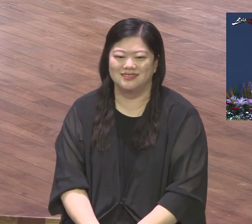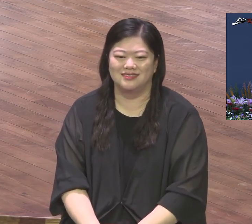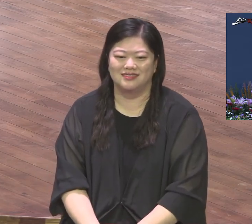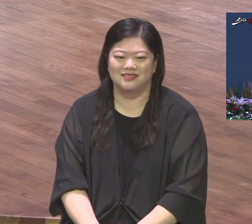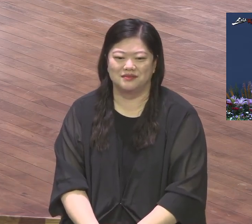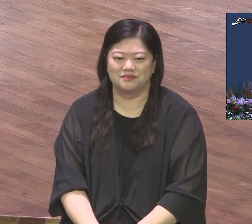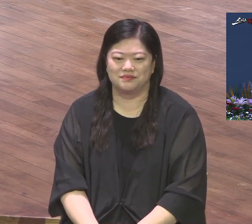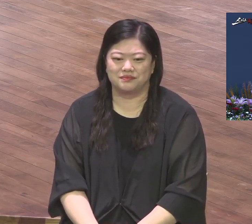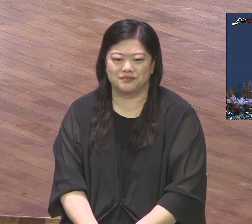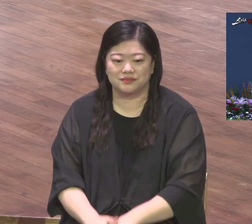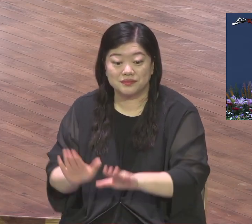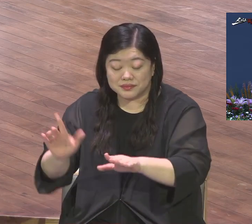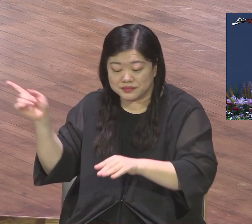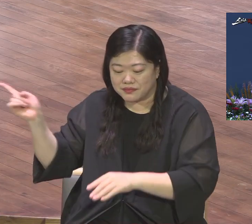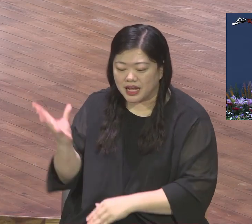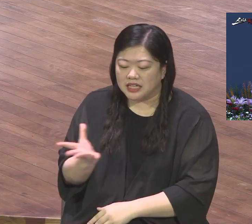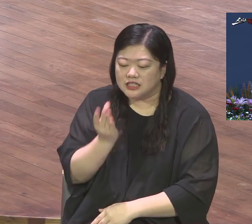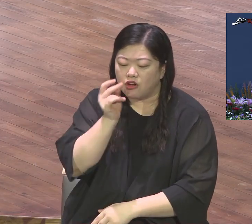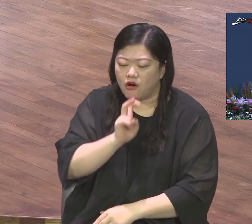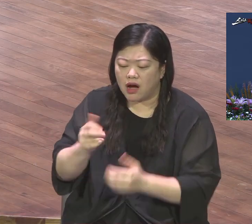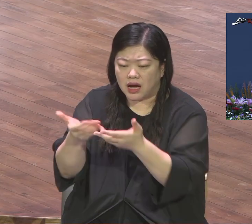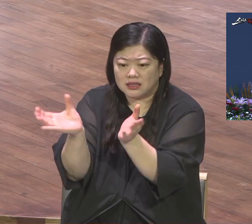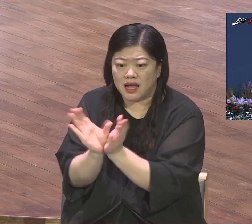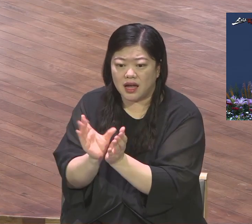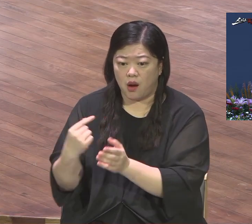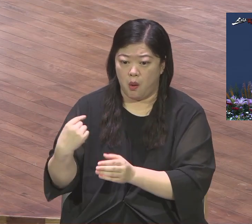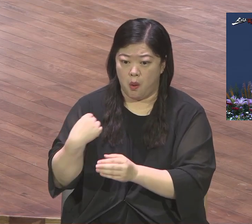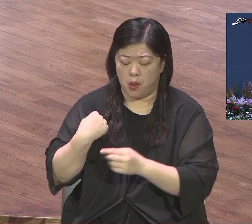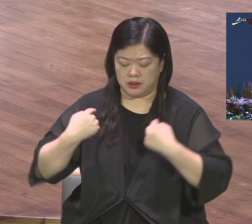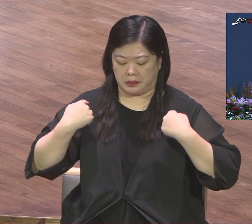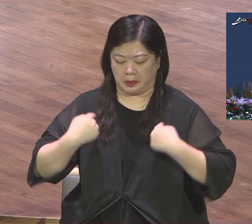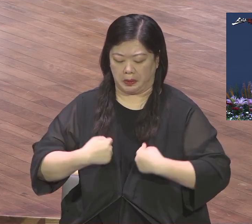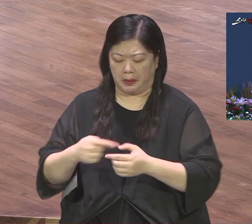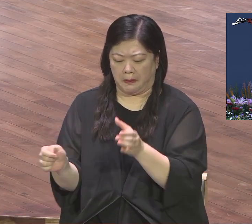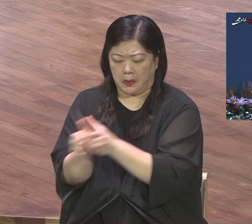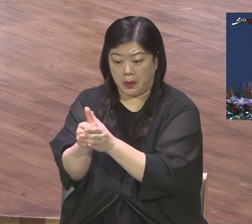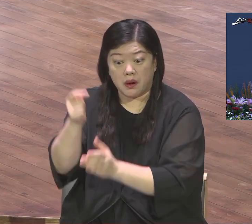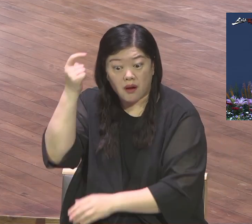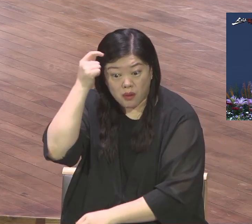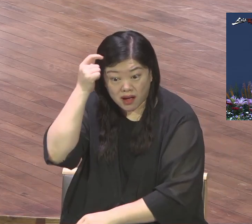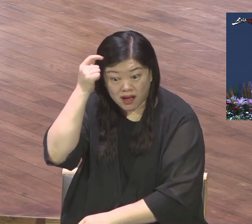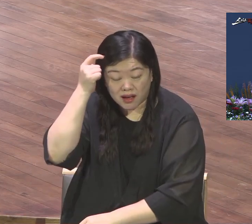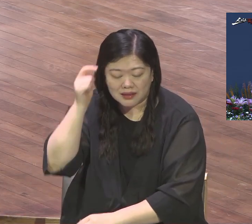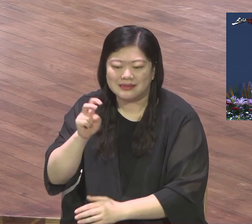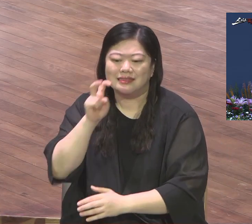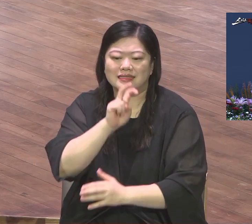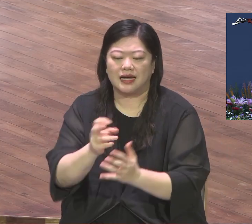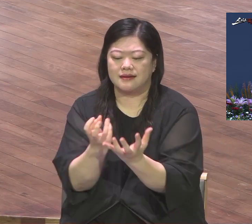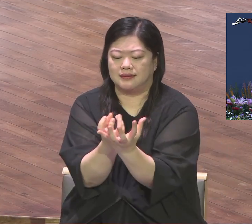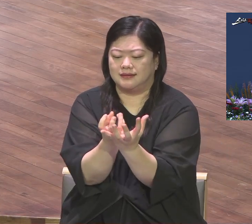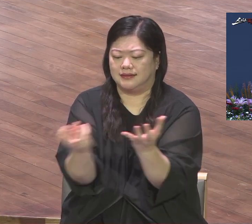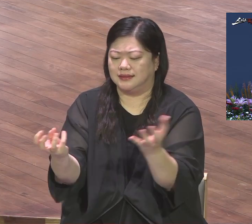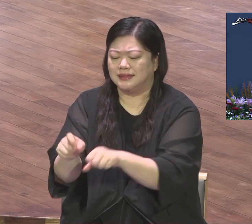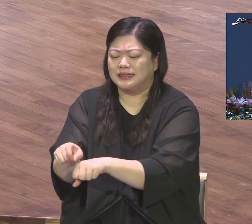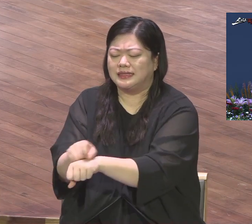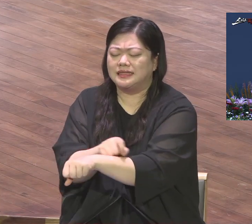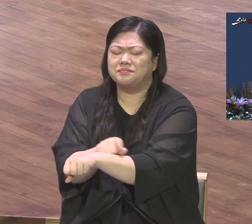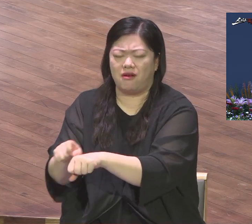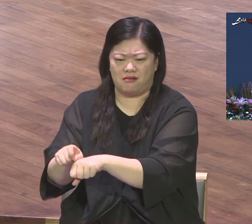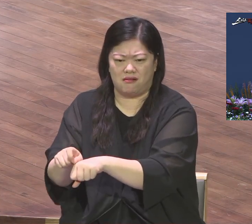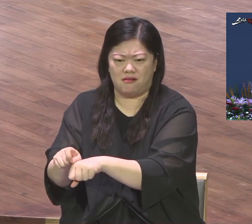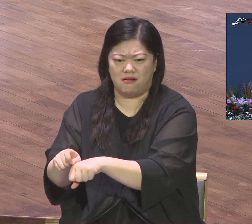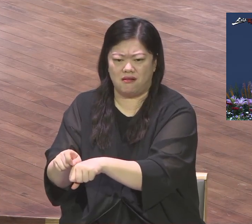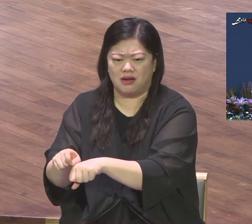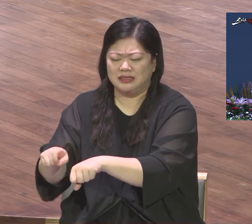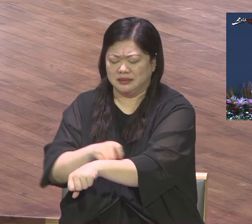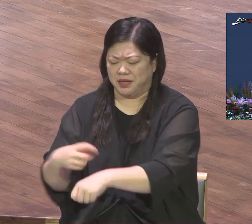구별되게 하나님을 찬양하는 특별한 사람들이다. 그 찬양대를 만들어가지고 가운 입혀서 앉혀놨어.